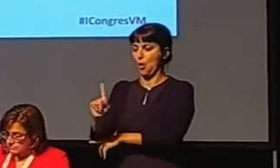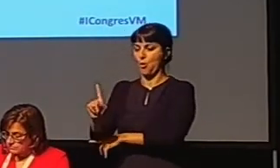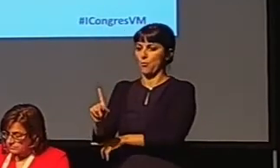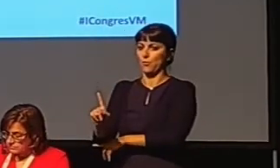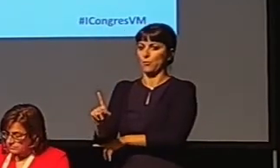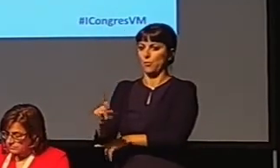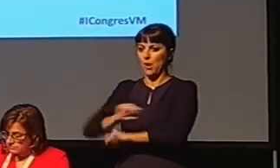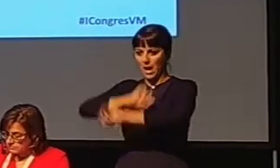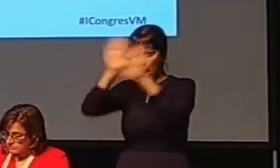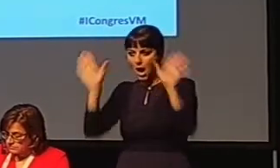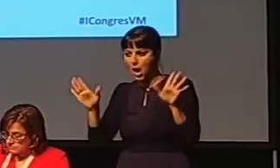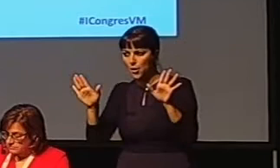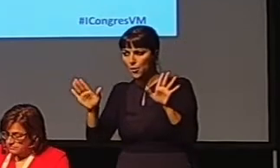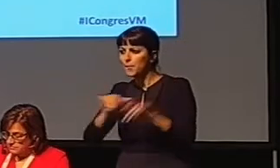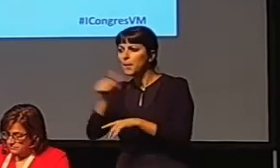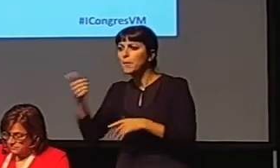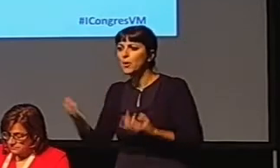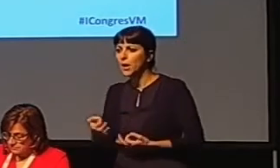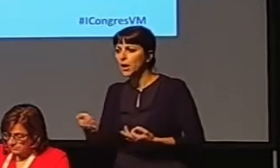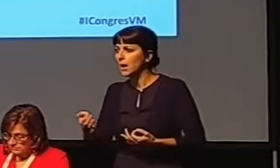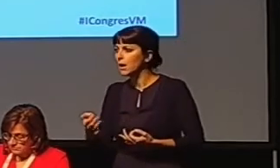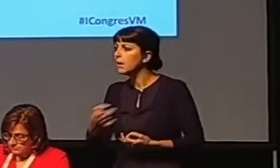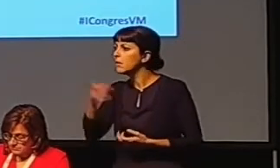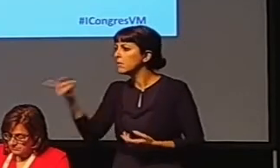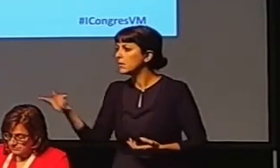és, què és?